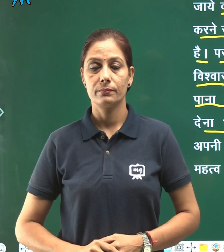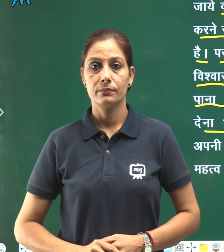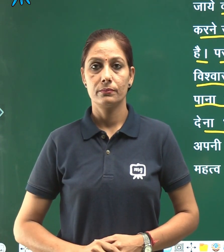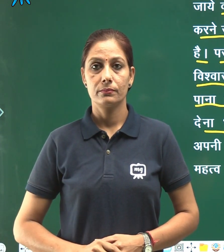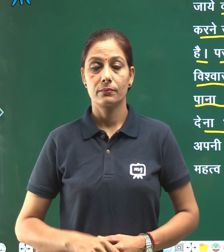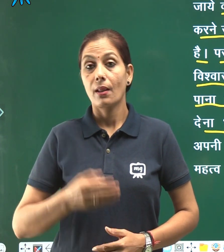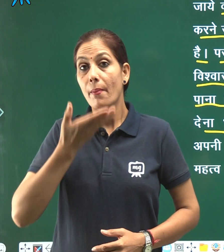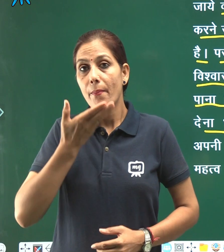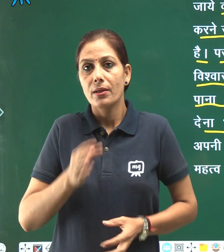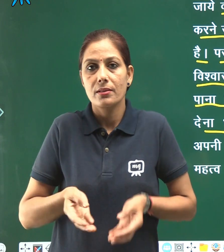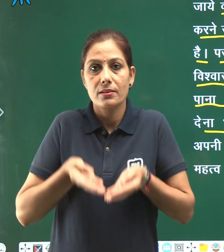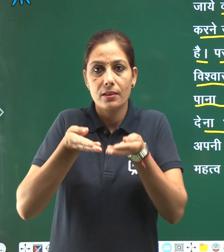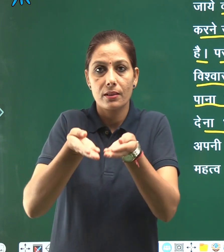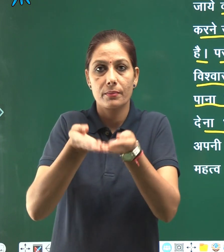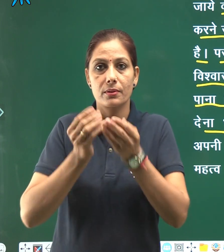पानी चढ़ाने से